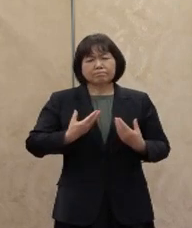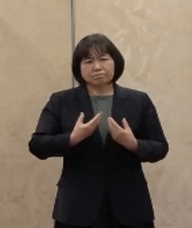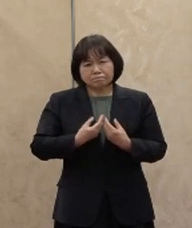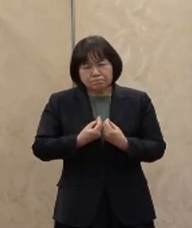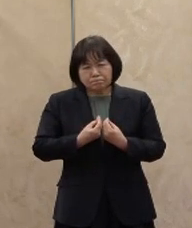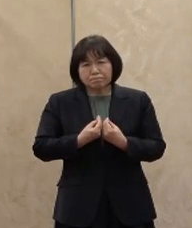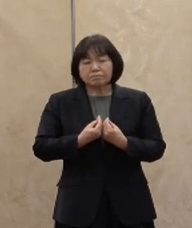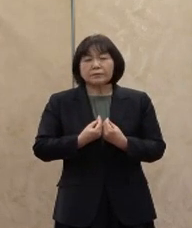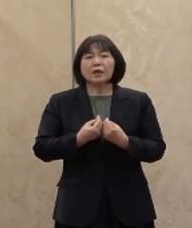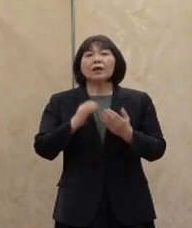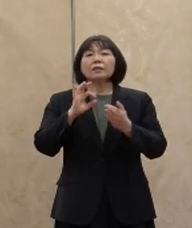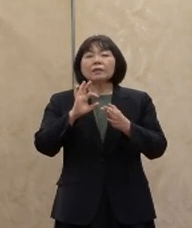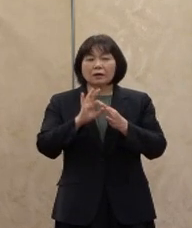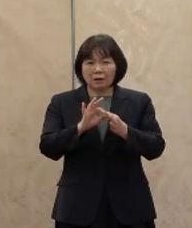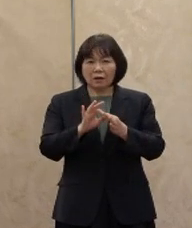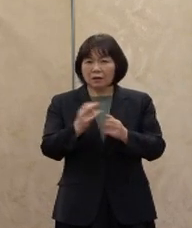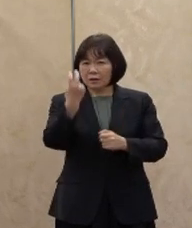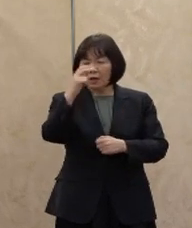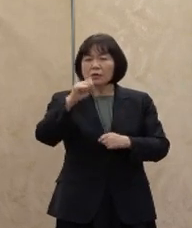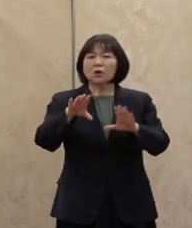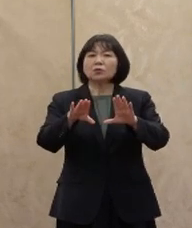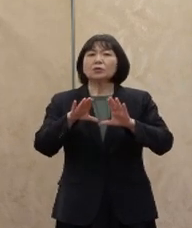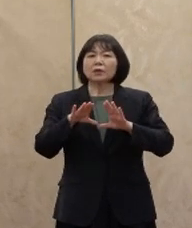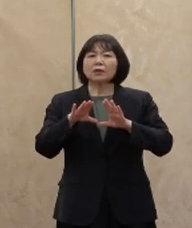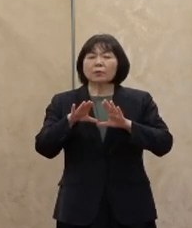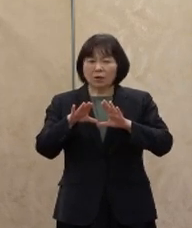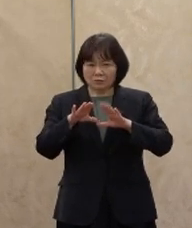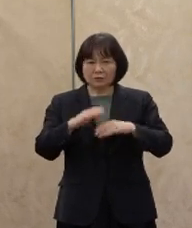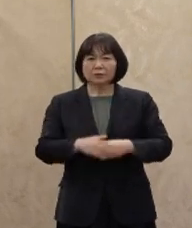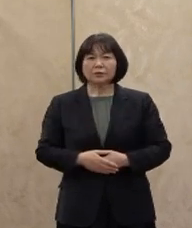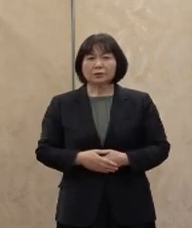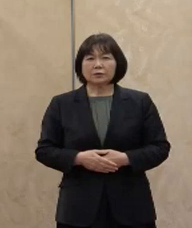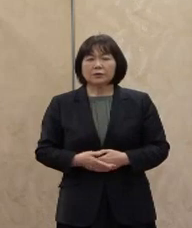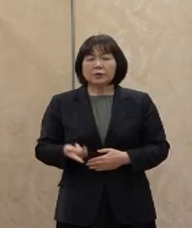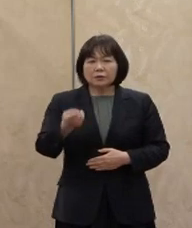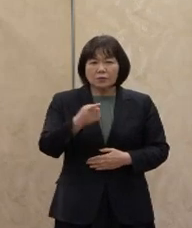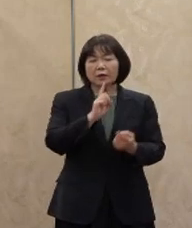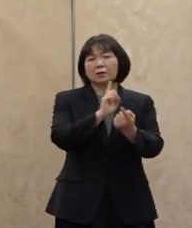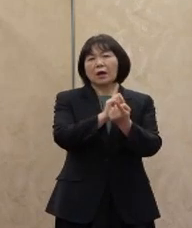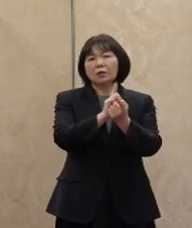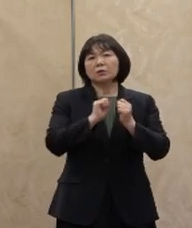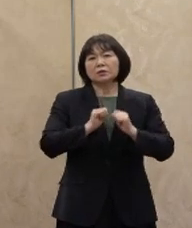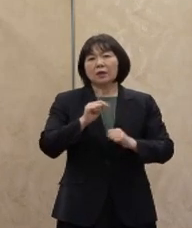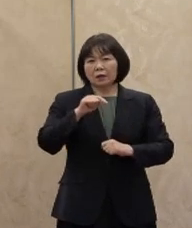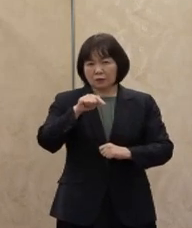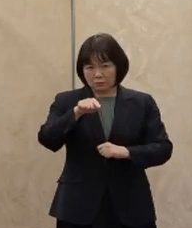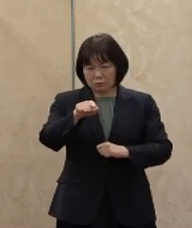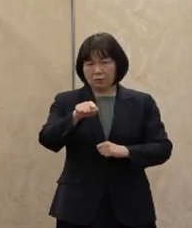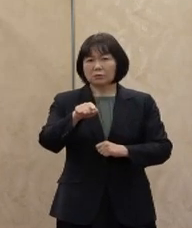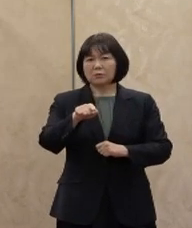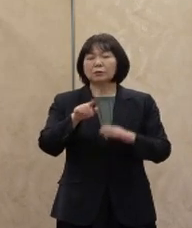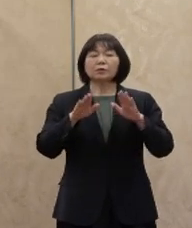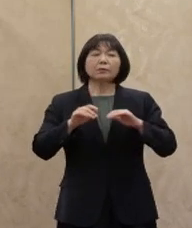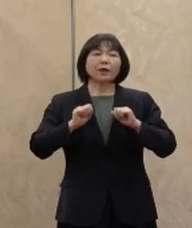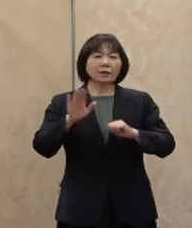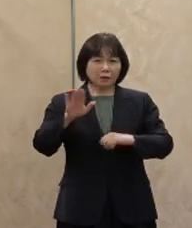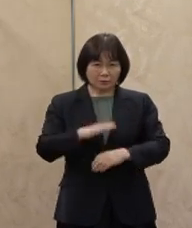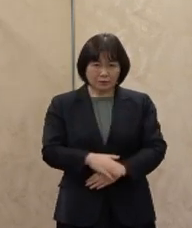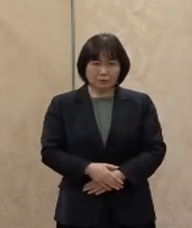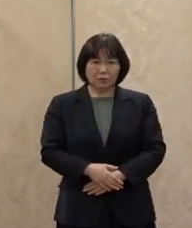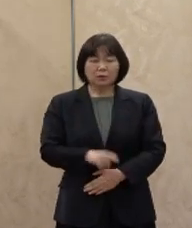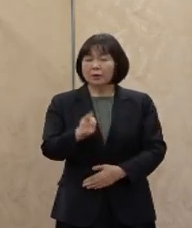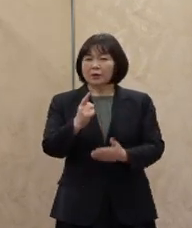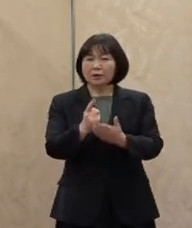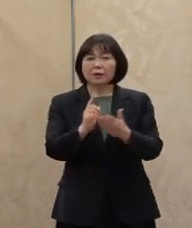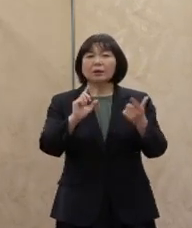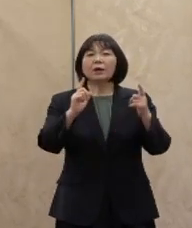査を受けていただいて、そしてそれを対応していくということを今やってる。でそれだけじゃな